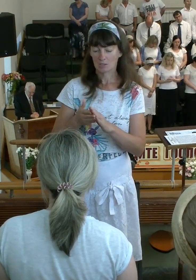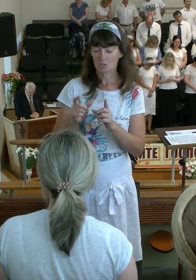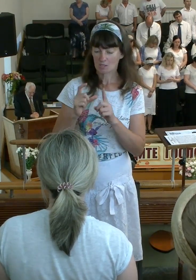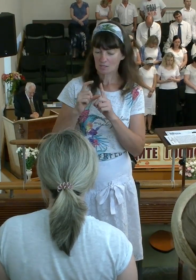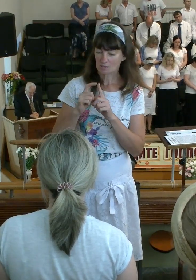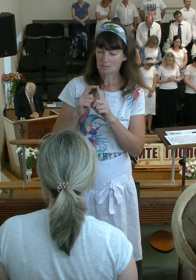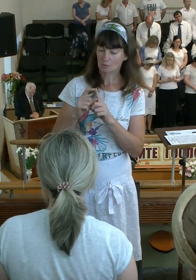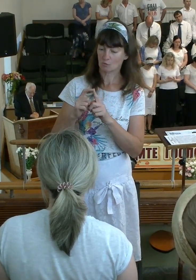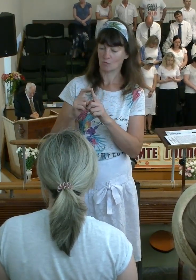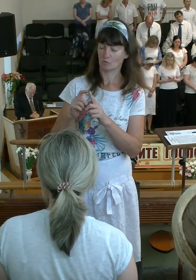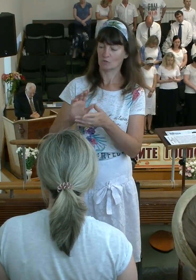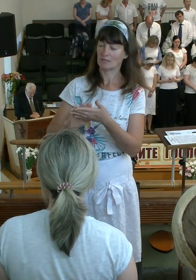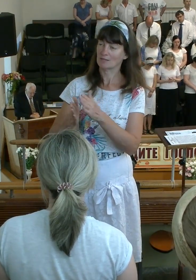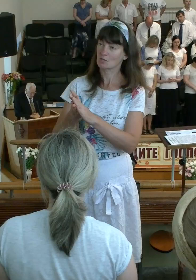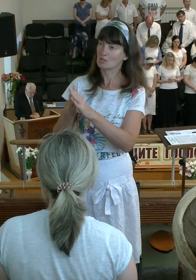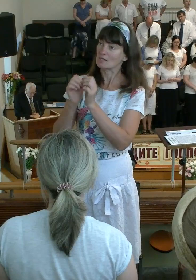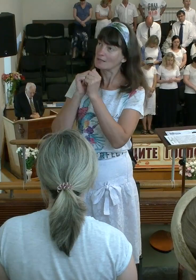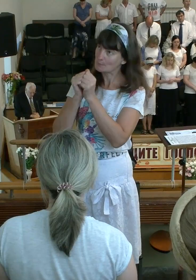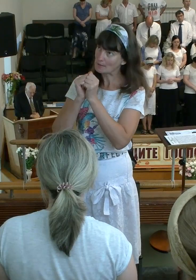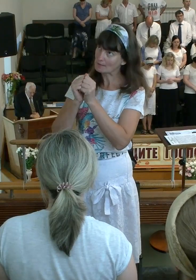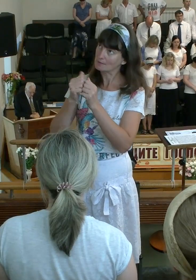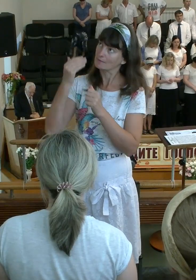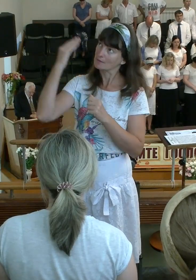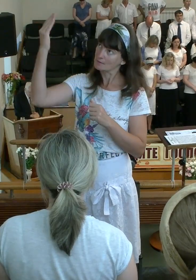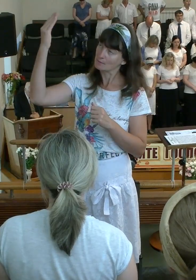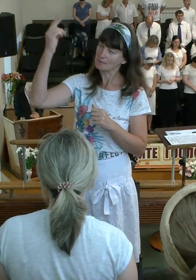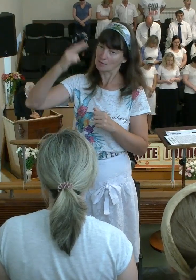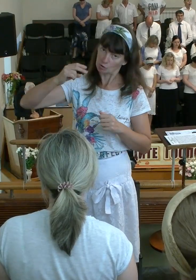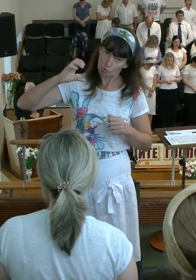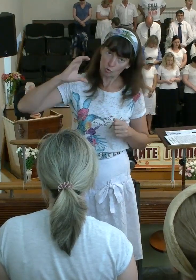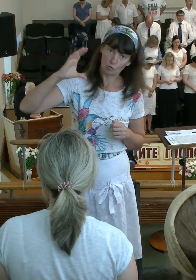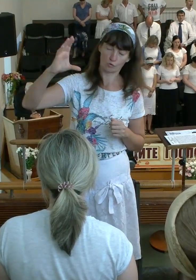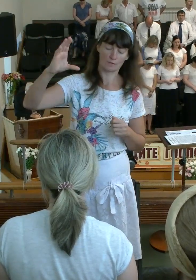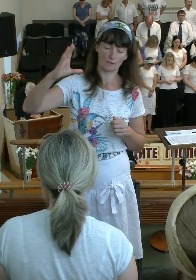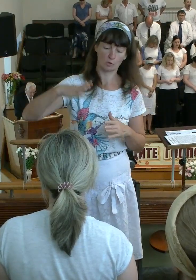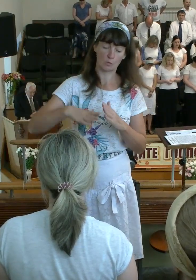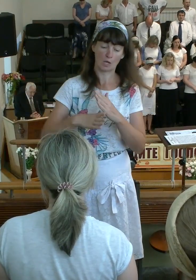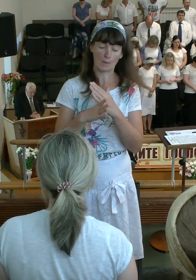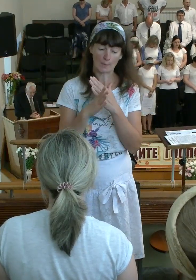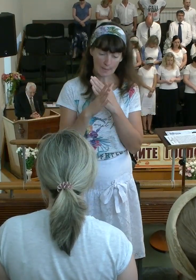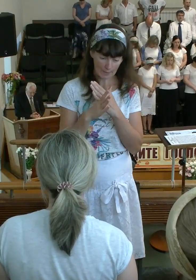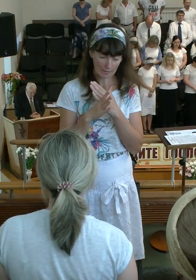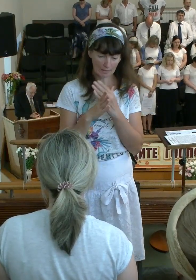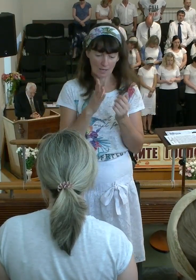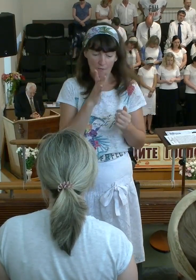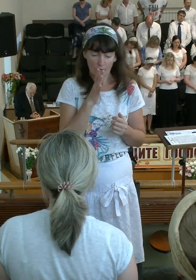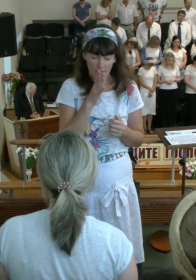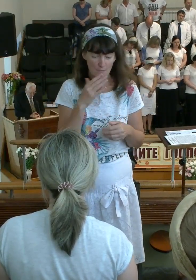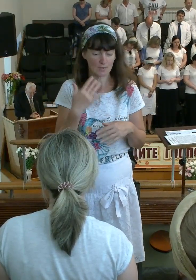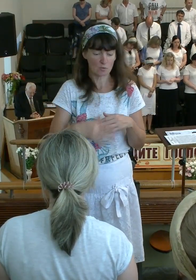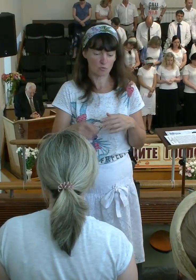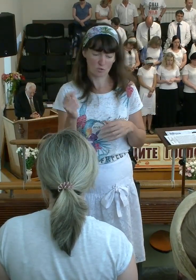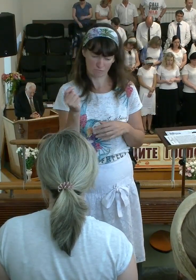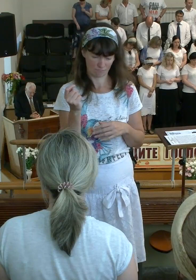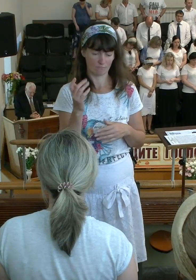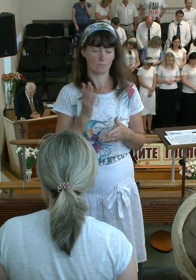Тебе, к Святому Духу. И помоги, Господи, времени осталось очень